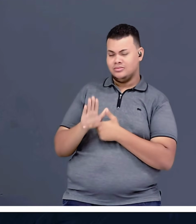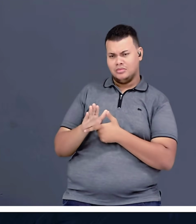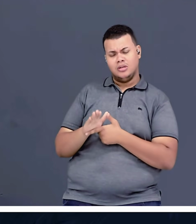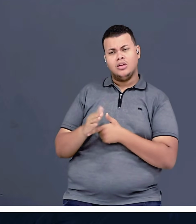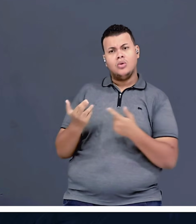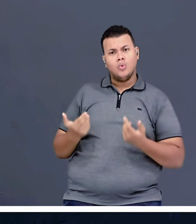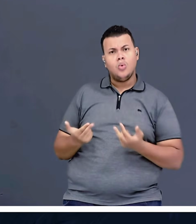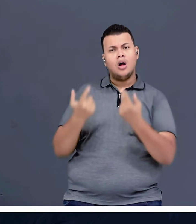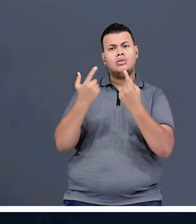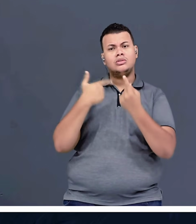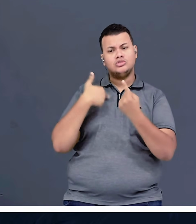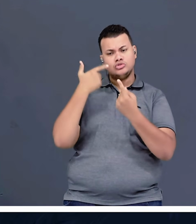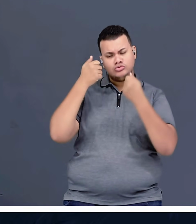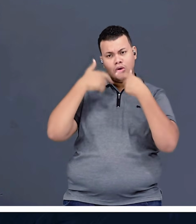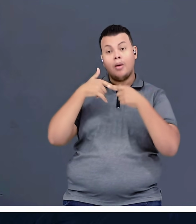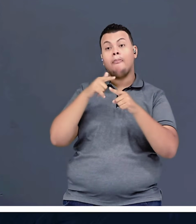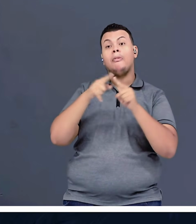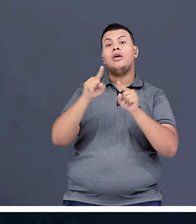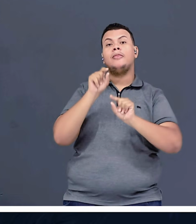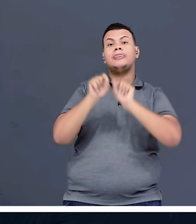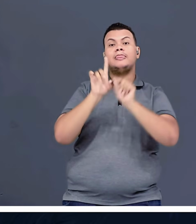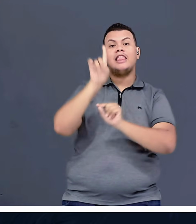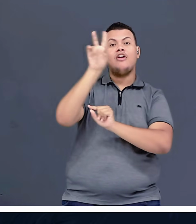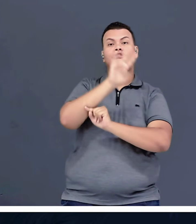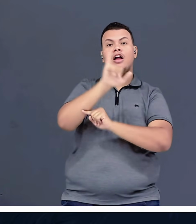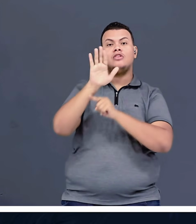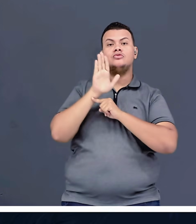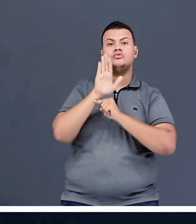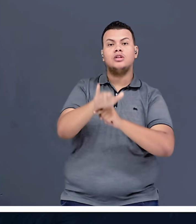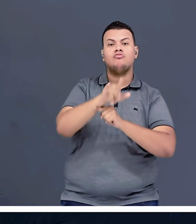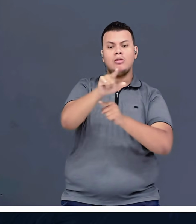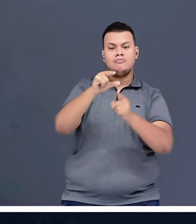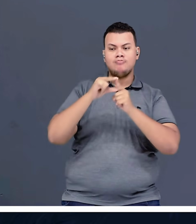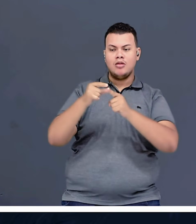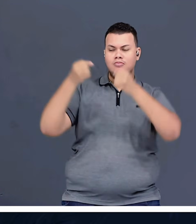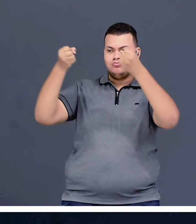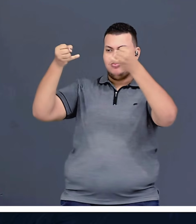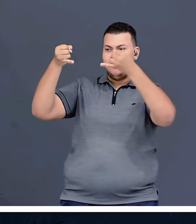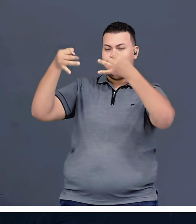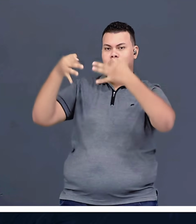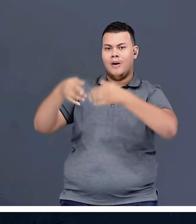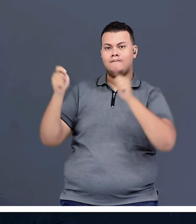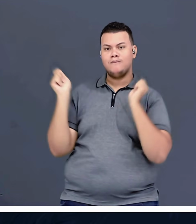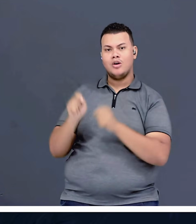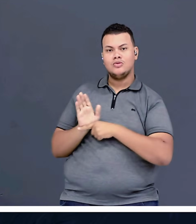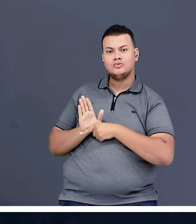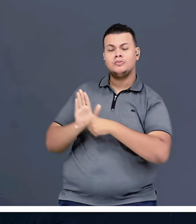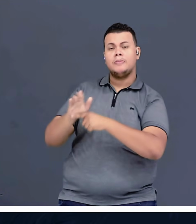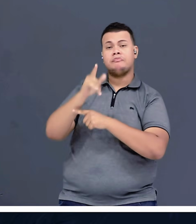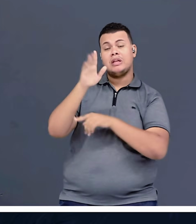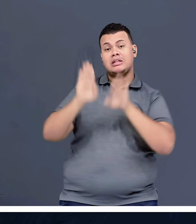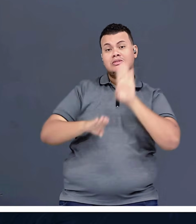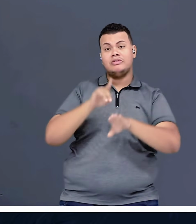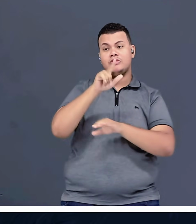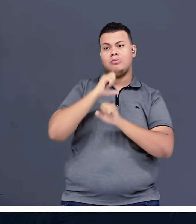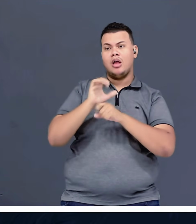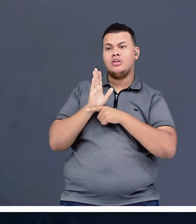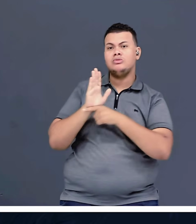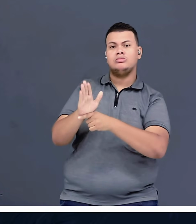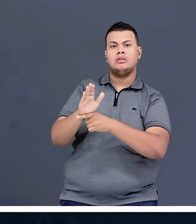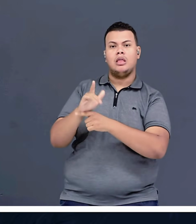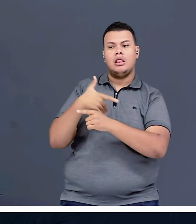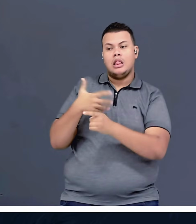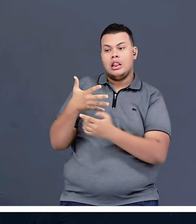ele. Mas Deus vai te usar para que uma palavra de abundância saia sobre a tua vida. Quem sabe você vai estar livrando esse colega até da